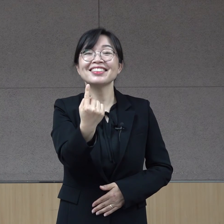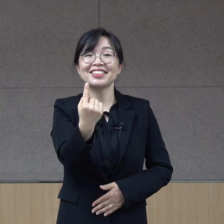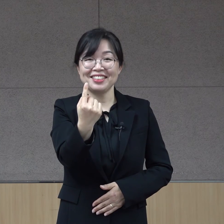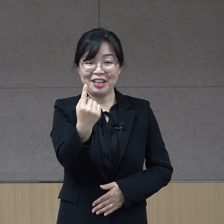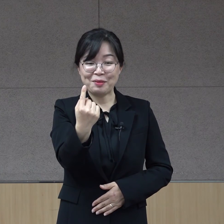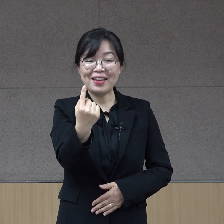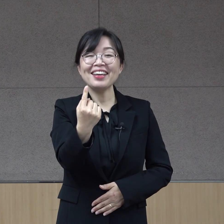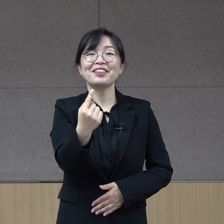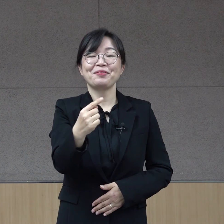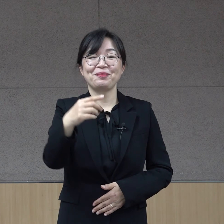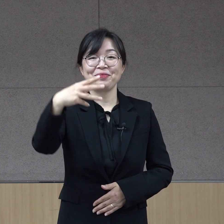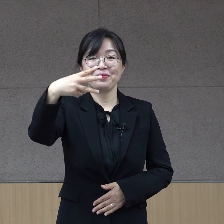다음에